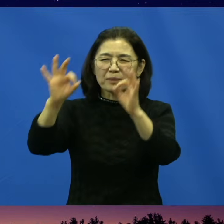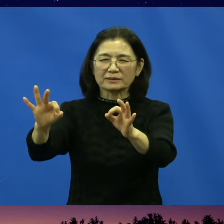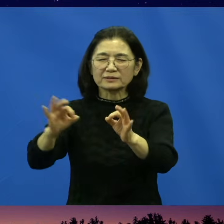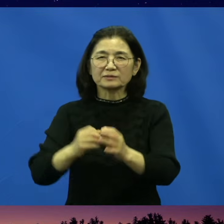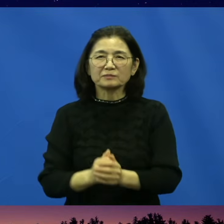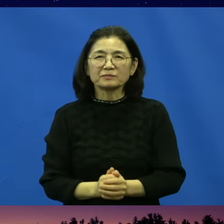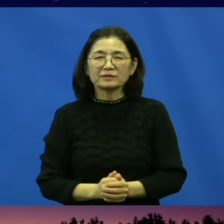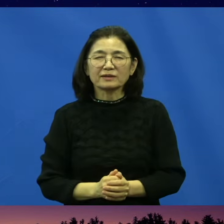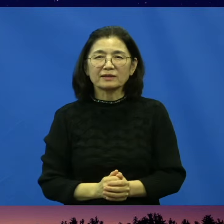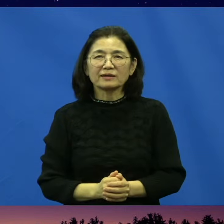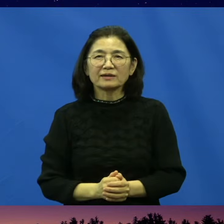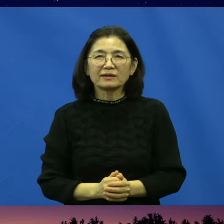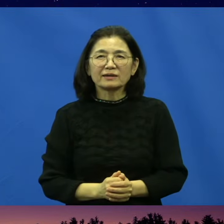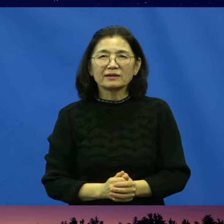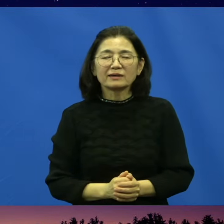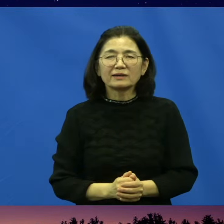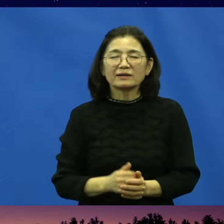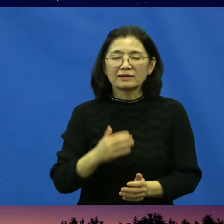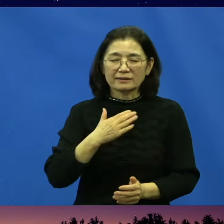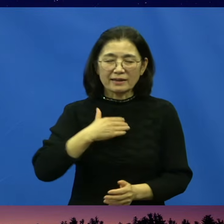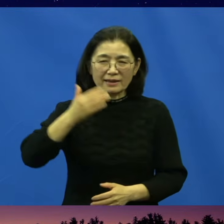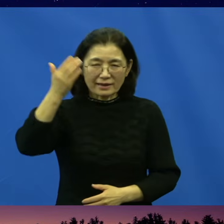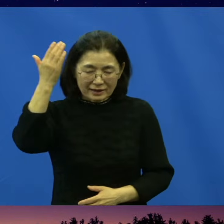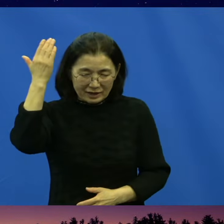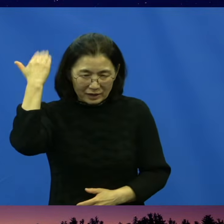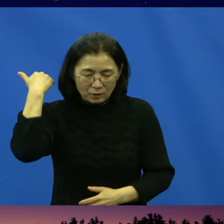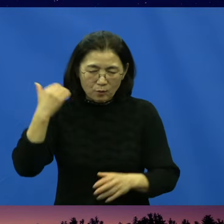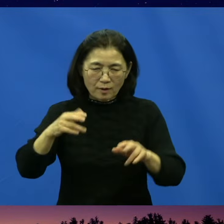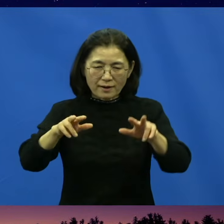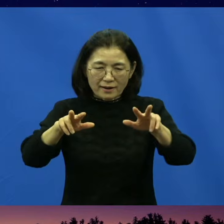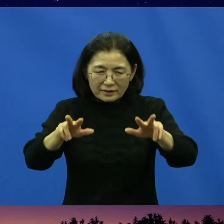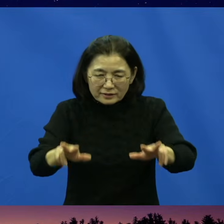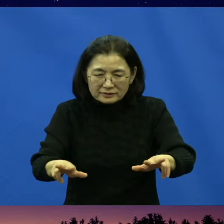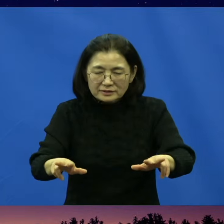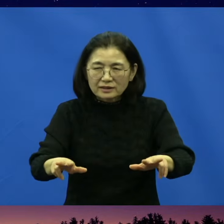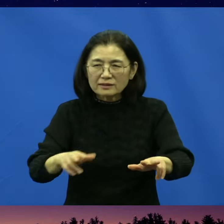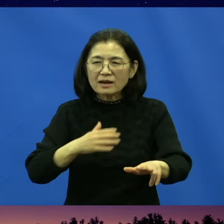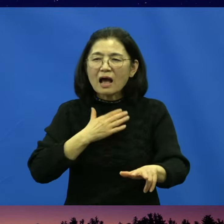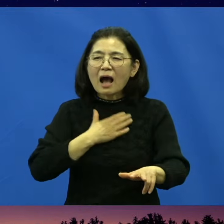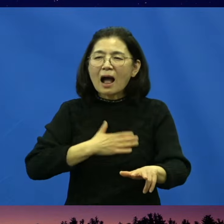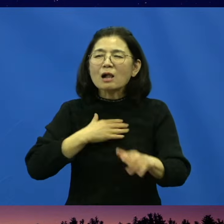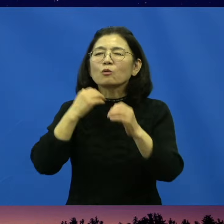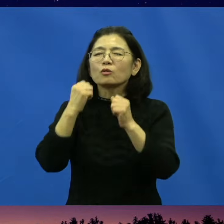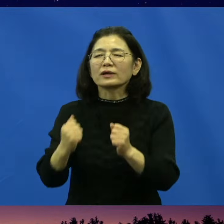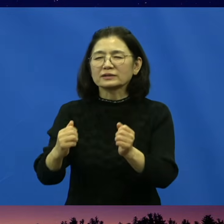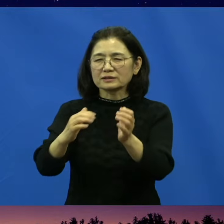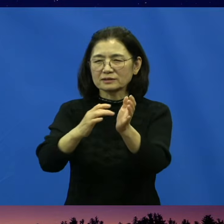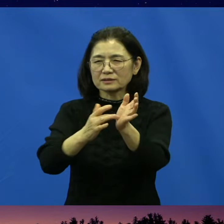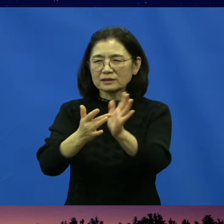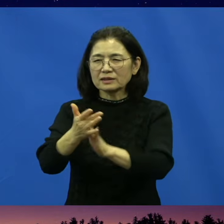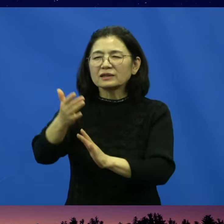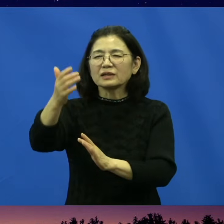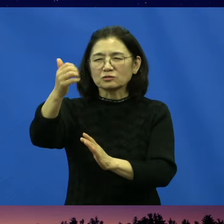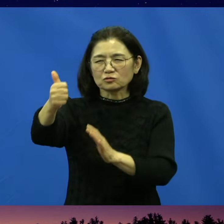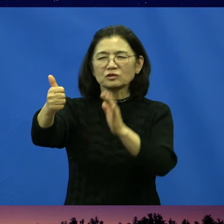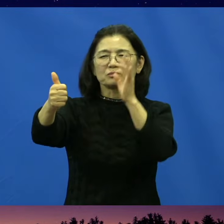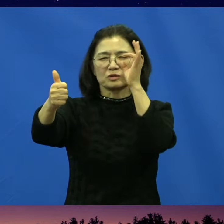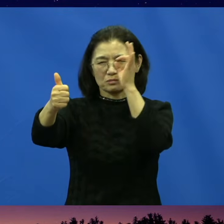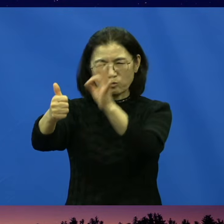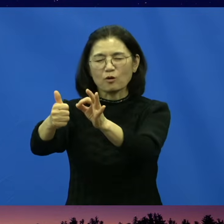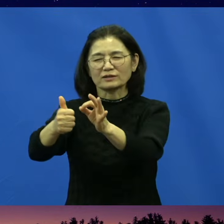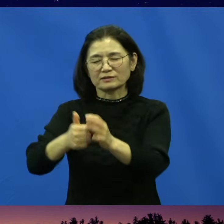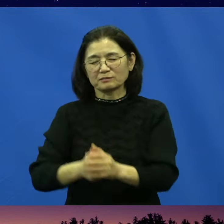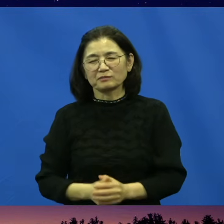내 과거와 현재를 아시고 나의 미래를 함께 하실 예수 그리스도를 그가 본 것입니다.